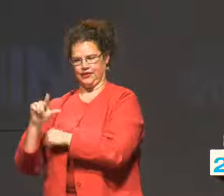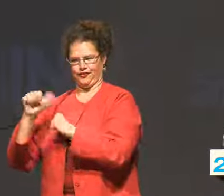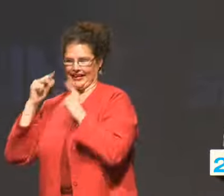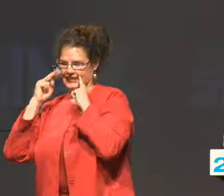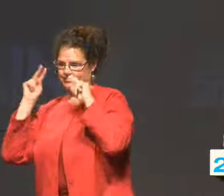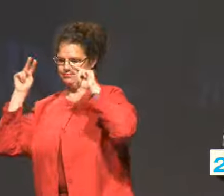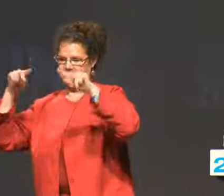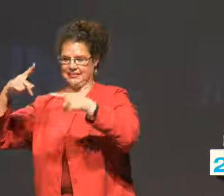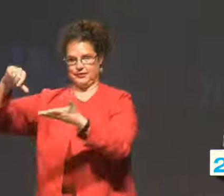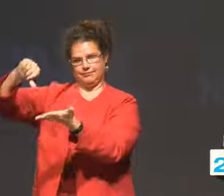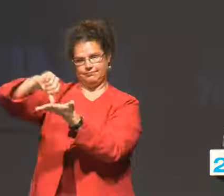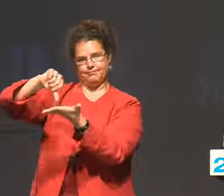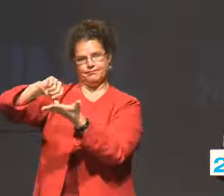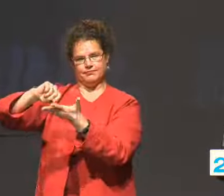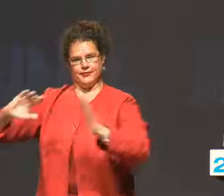An der